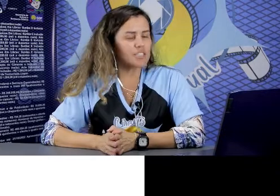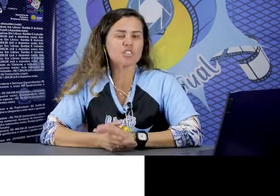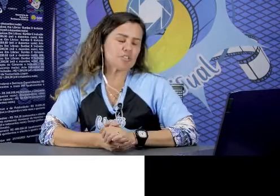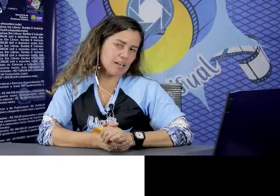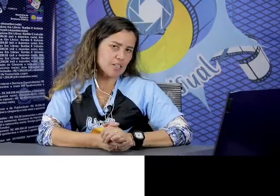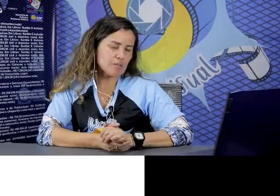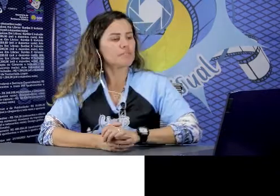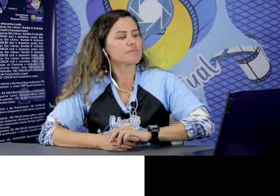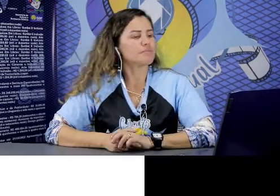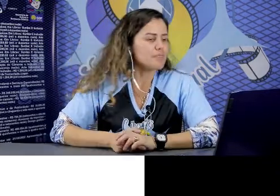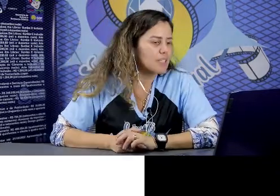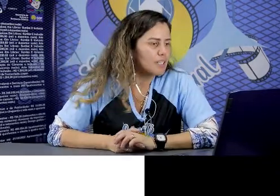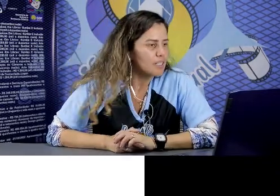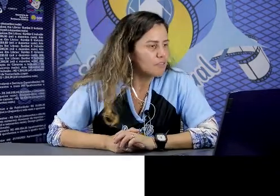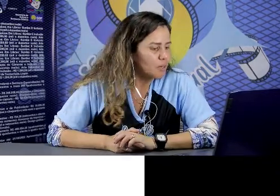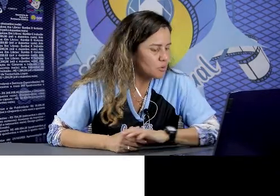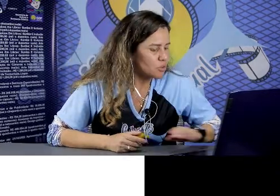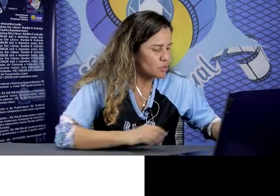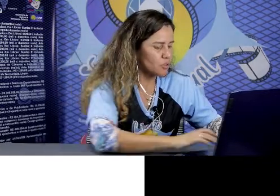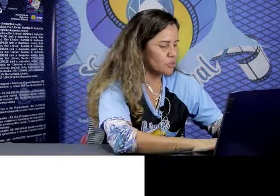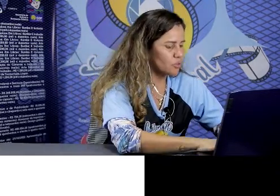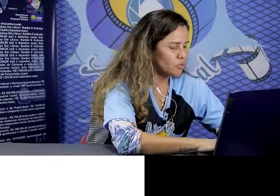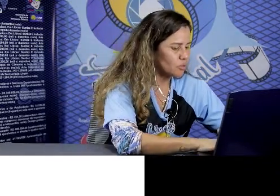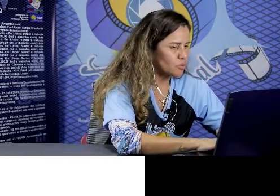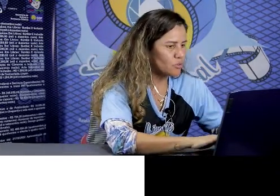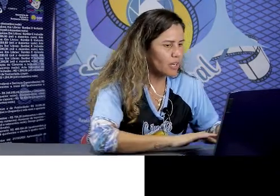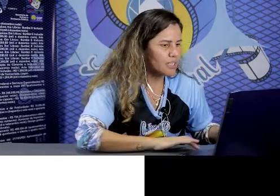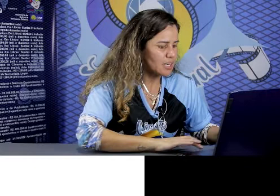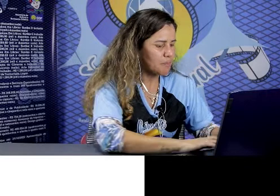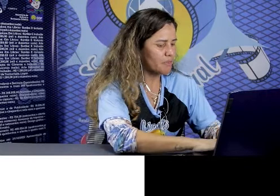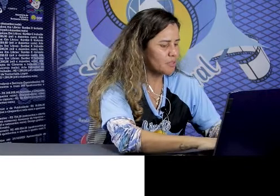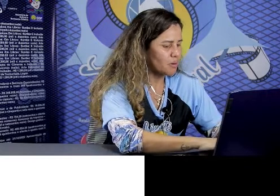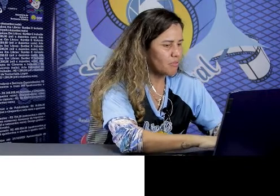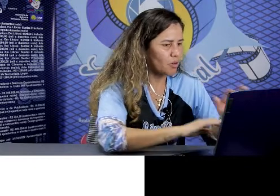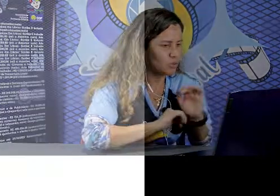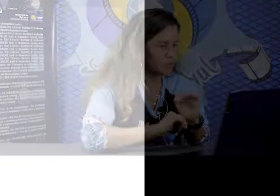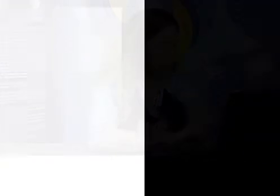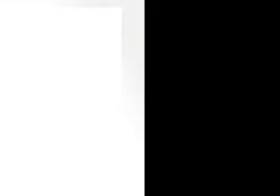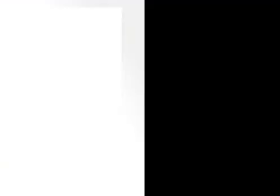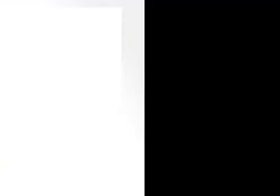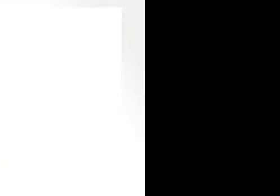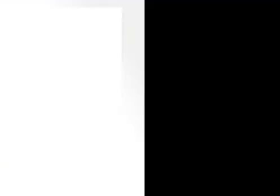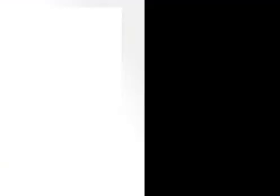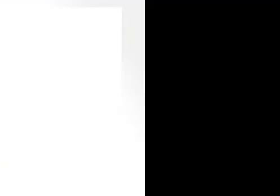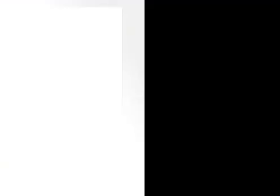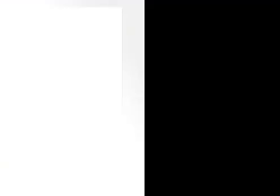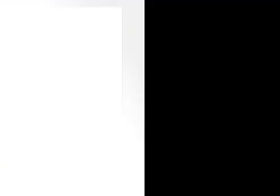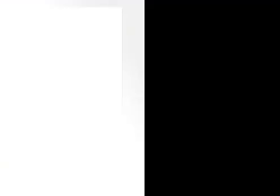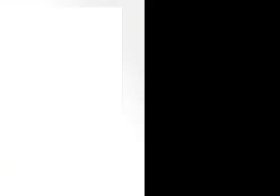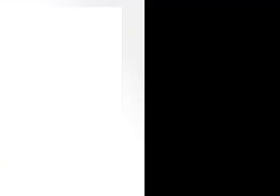gente falar de língua, vamos nos organizar para fazer uma foto da gente junto. Peraí,